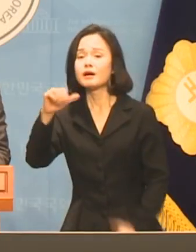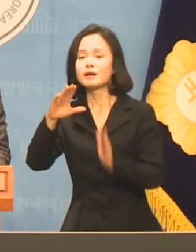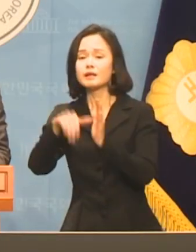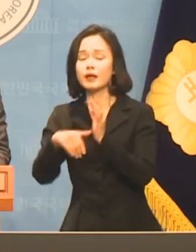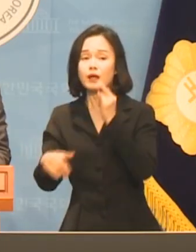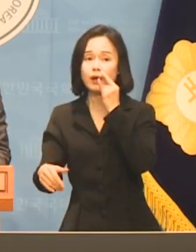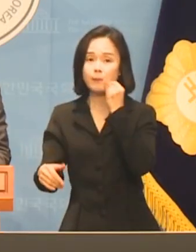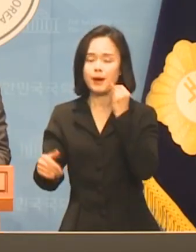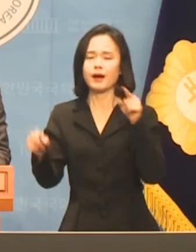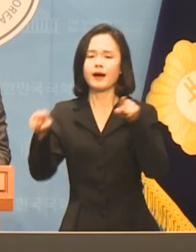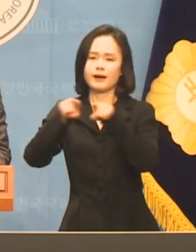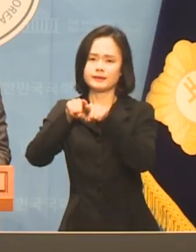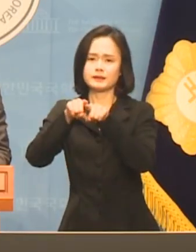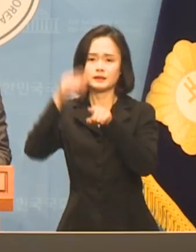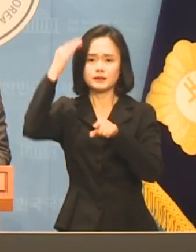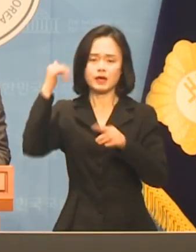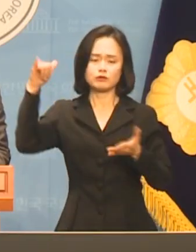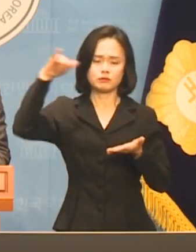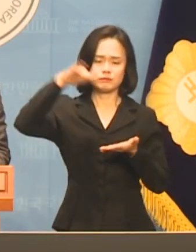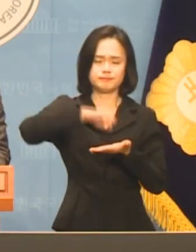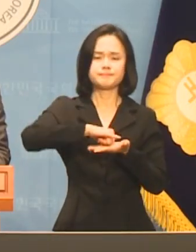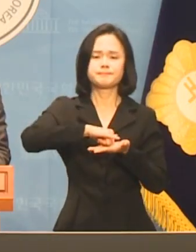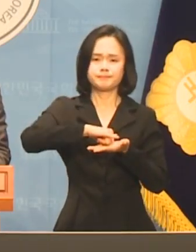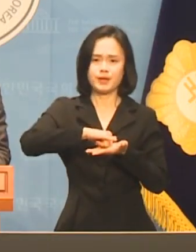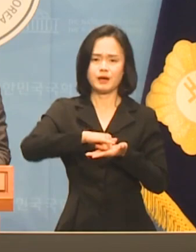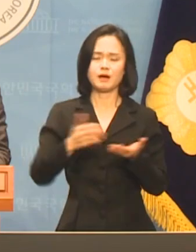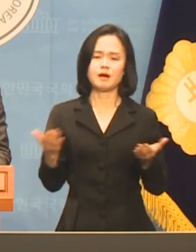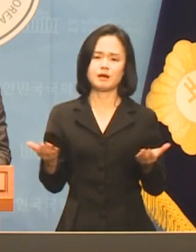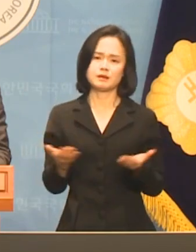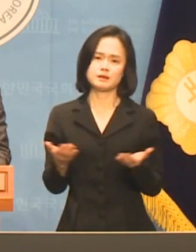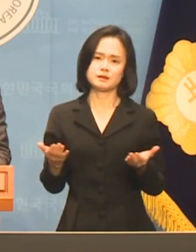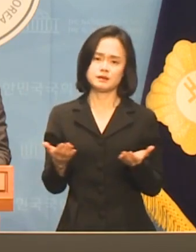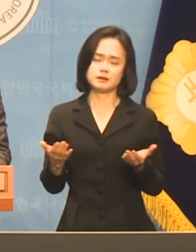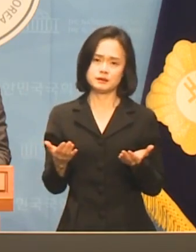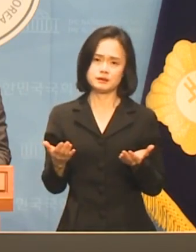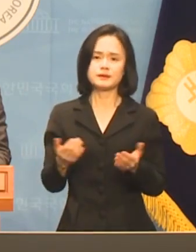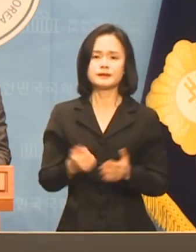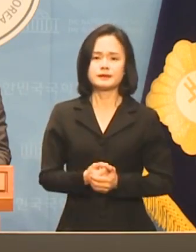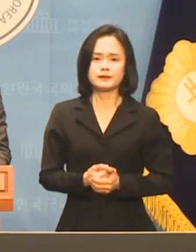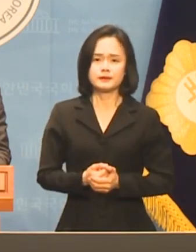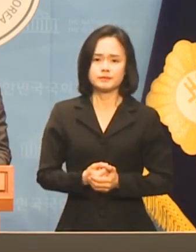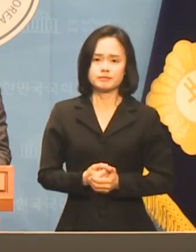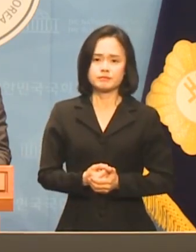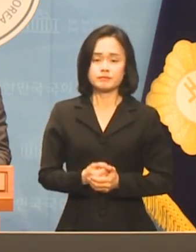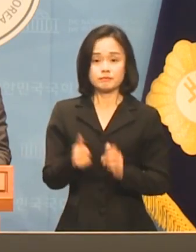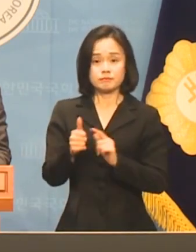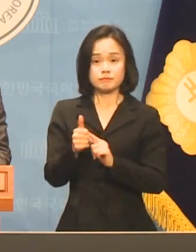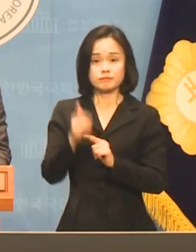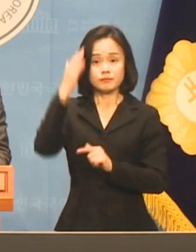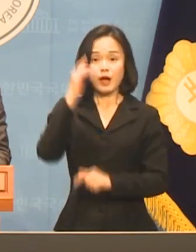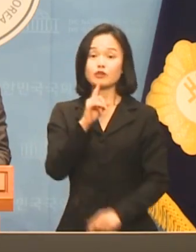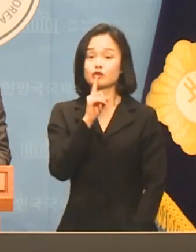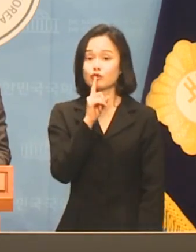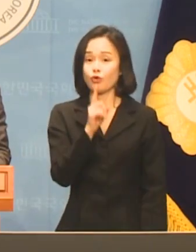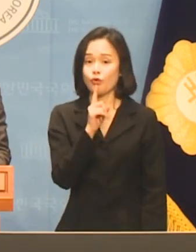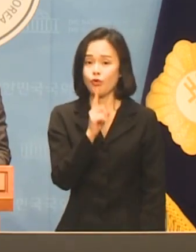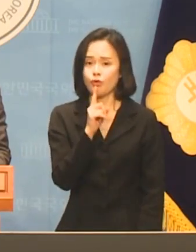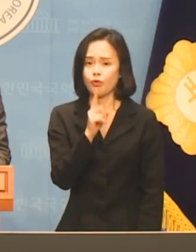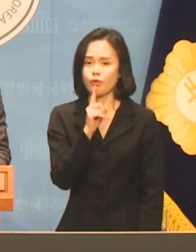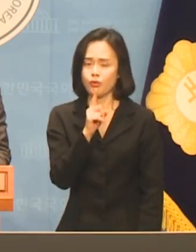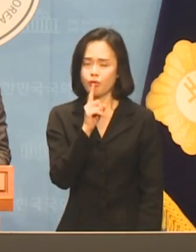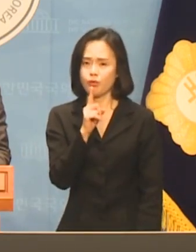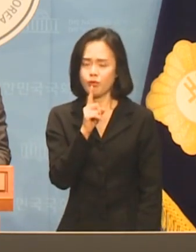생활해온 이주노동자 청년입니다. 한국어를 모국어로 쓰는 청년이었지만 체류 자격이